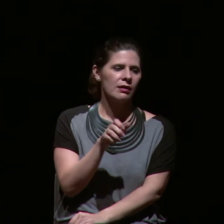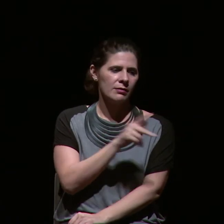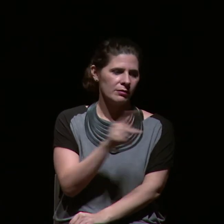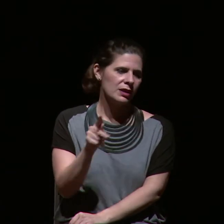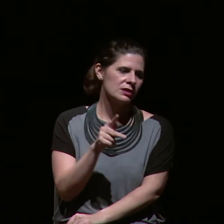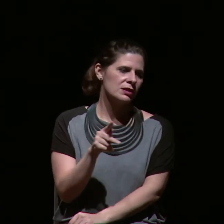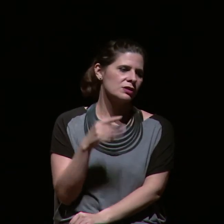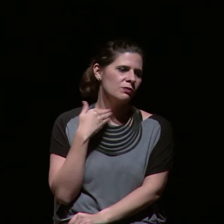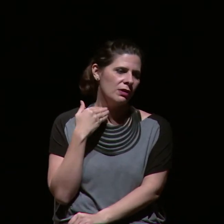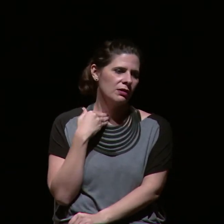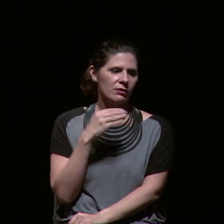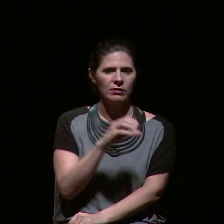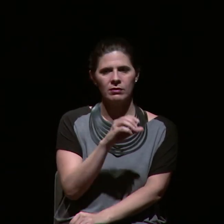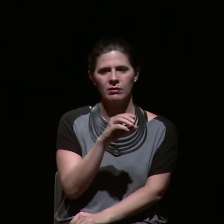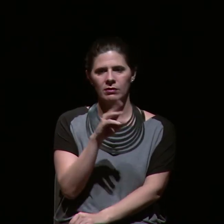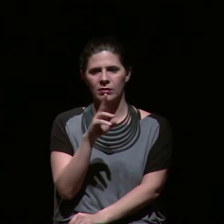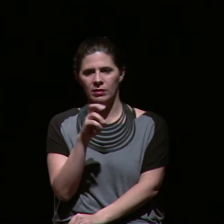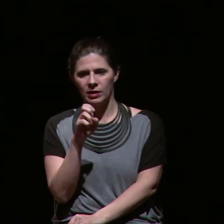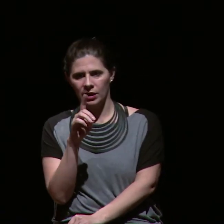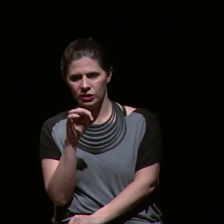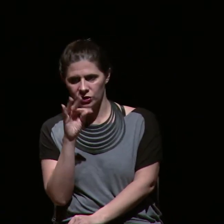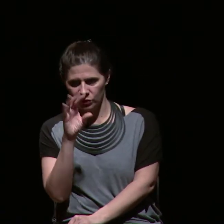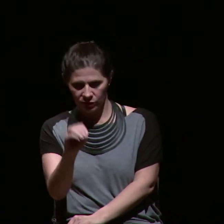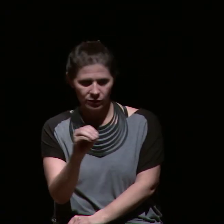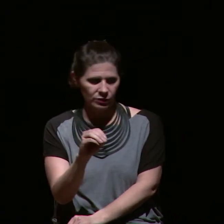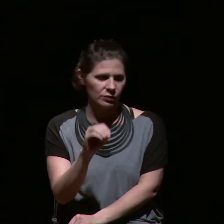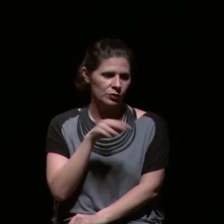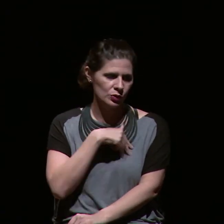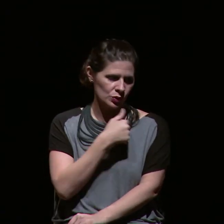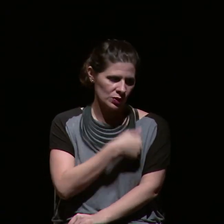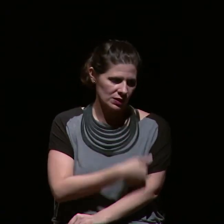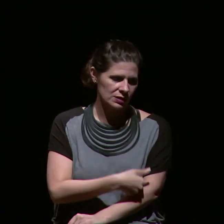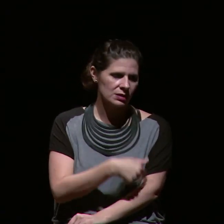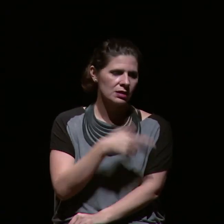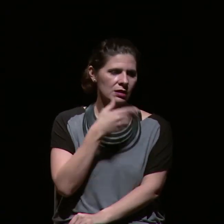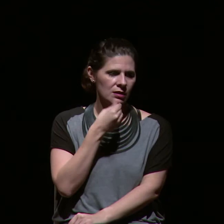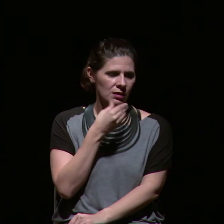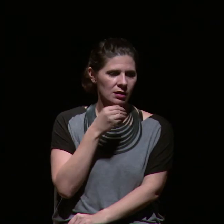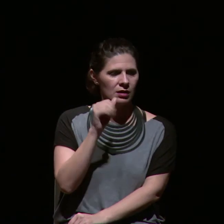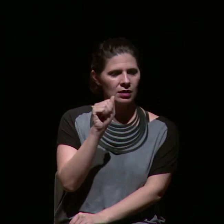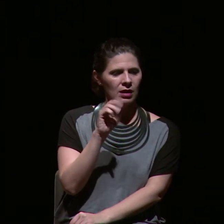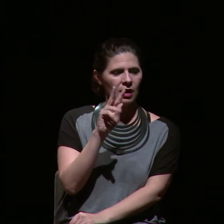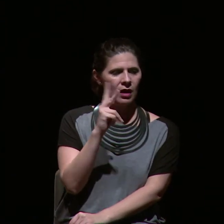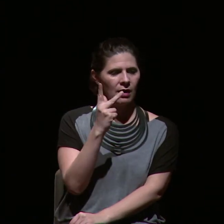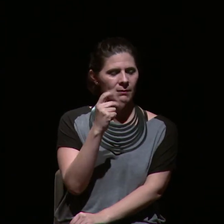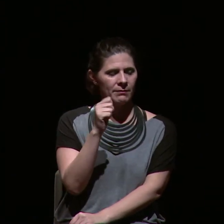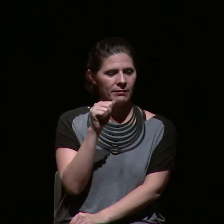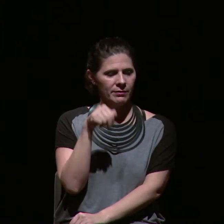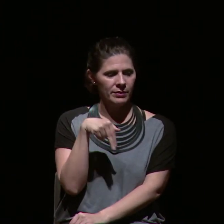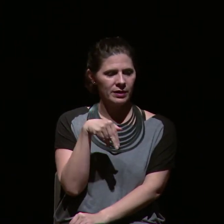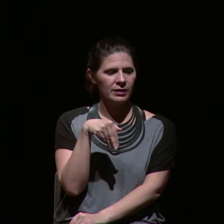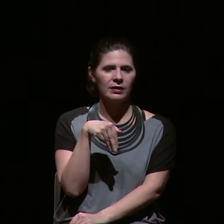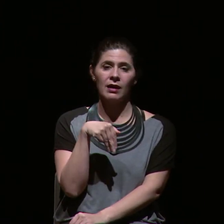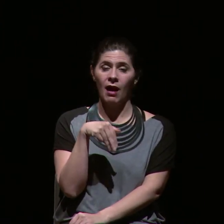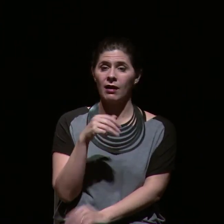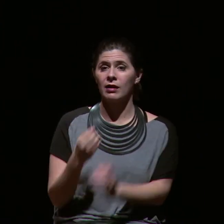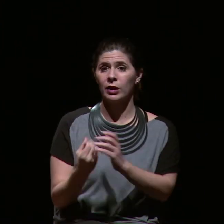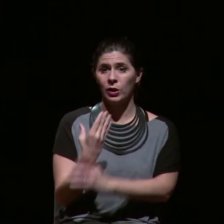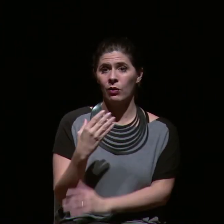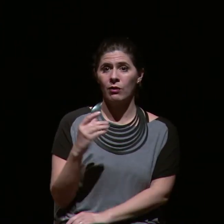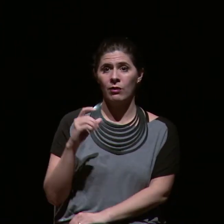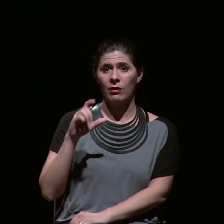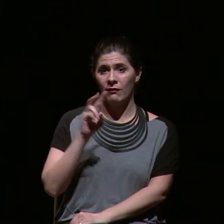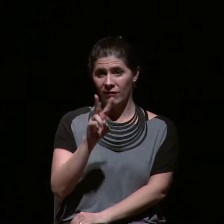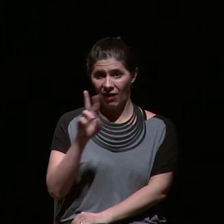Roberto Saulotti, CEO e membro do Conselho Diretor do Banco BTG Pactual, Abraham Chaiman, o criador do Vale Refeição, presidente